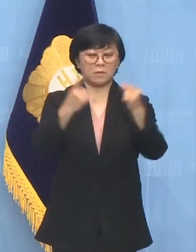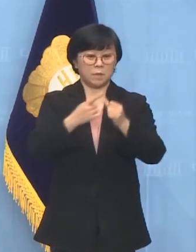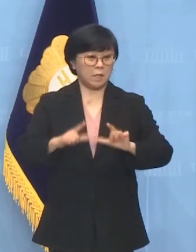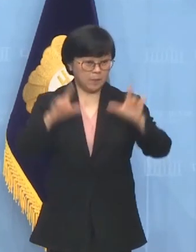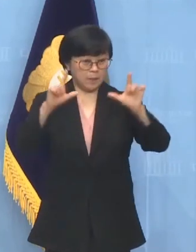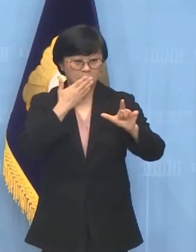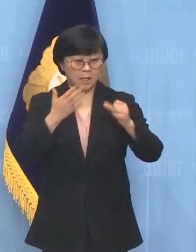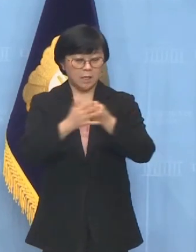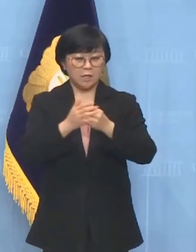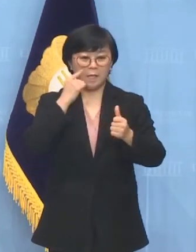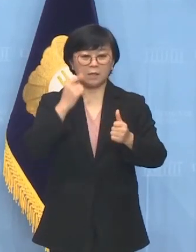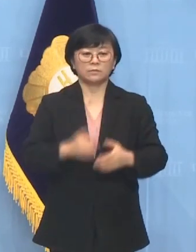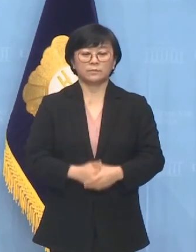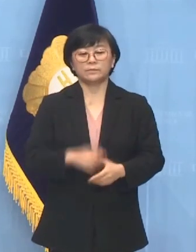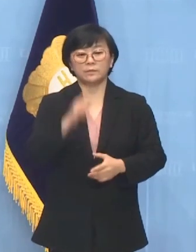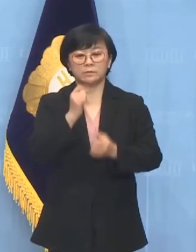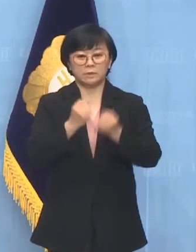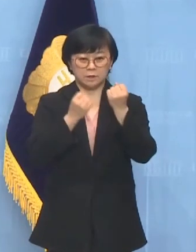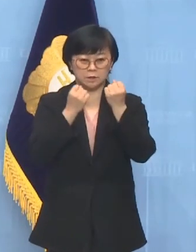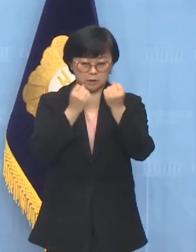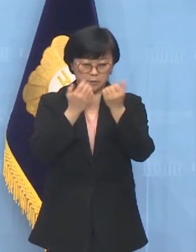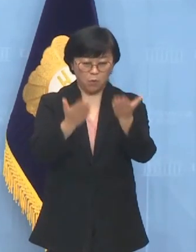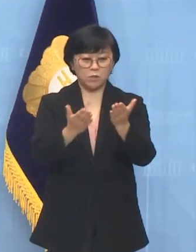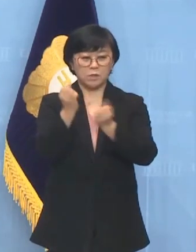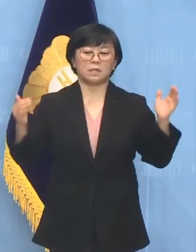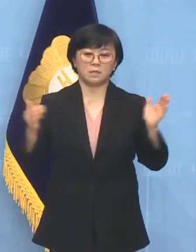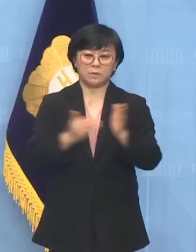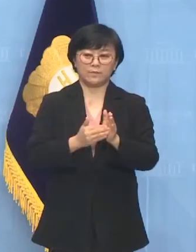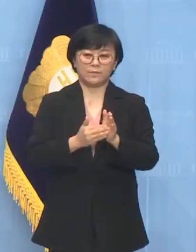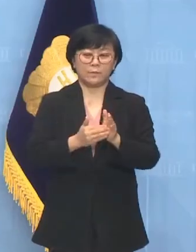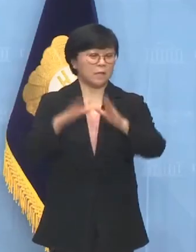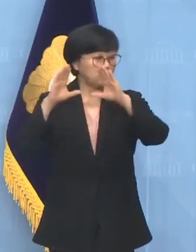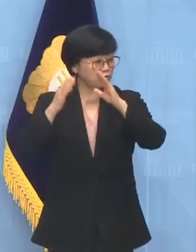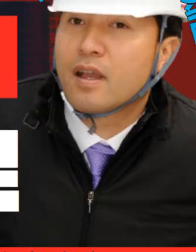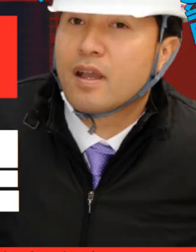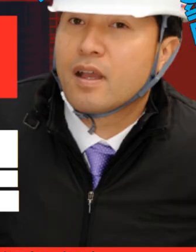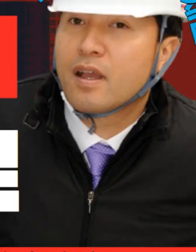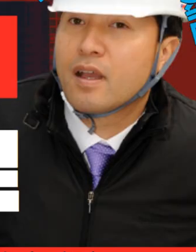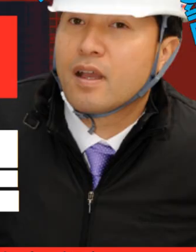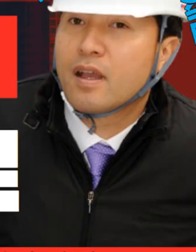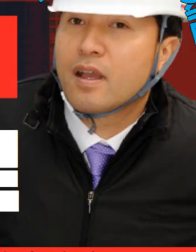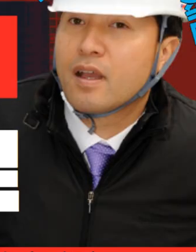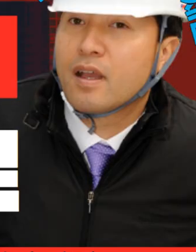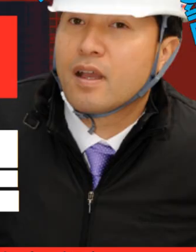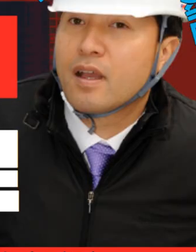첫날부터 최대한 뛰겠다 하는 말씀을 드리면서 오늘 설명 마치도록 하겠습니다. 경청해 주셔서 감사합니다.